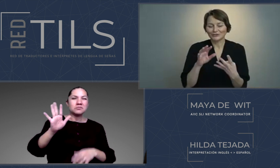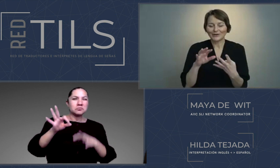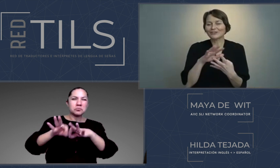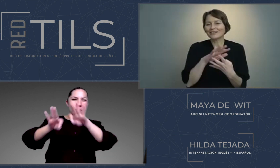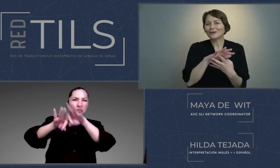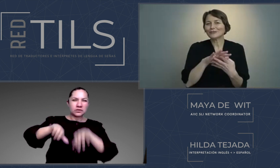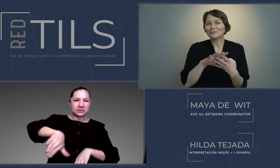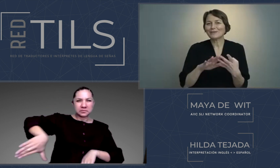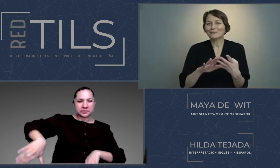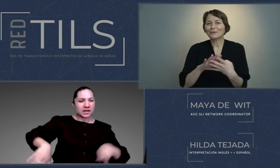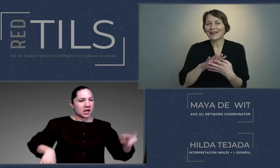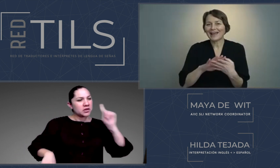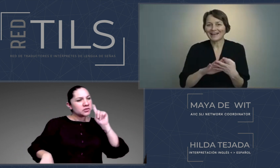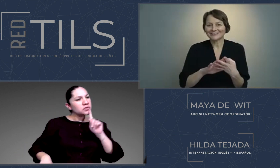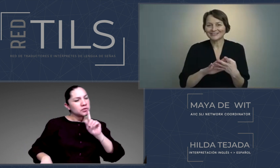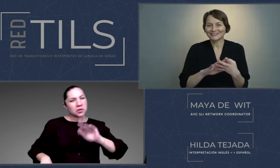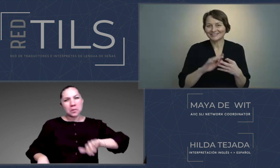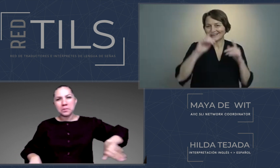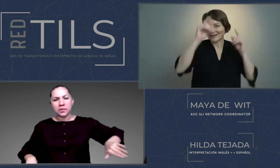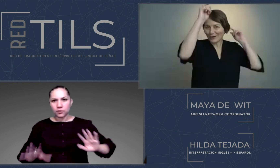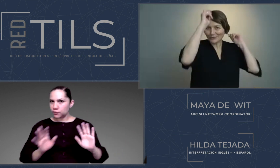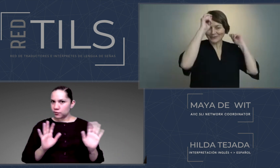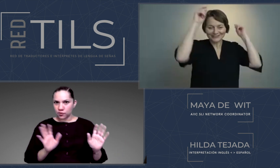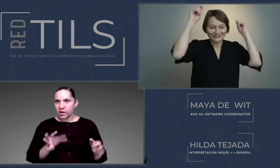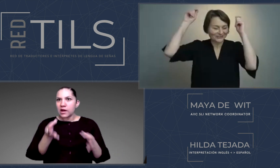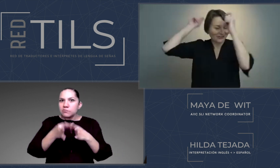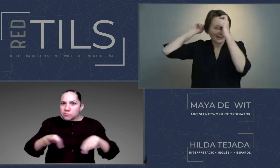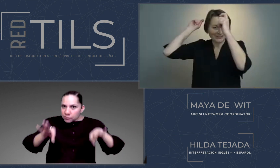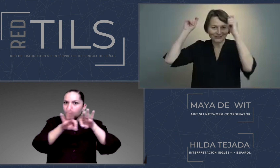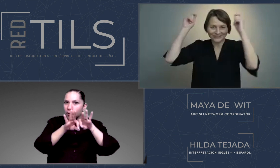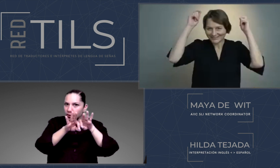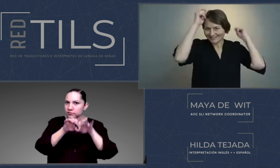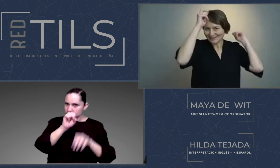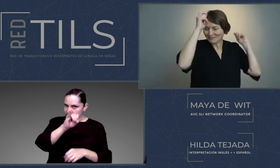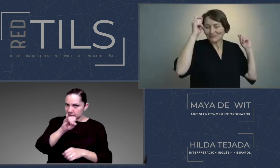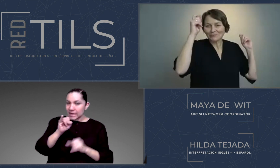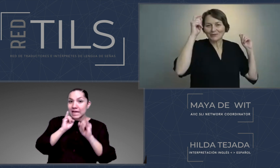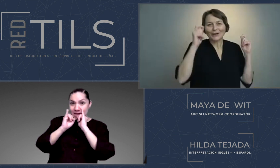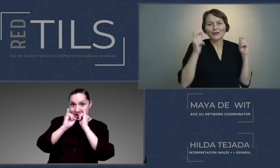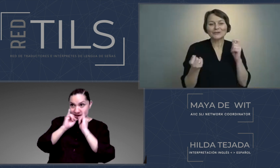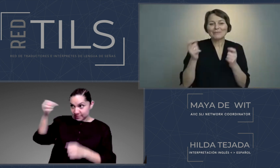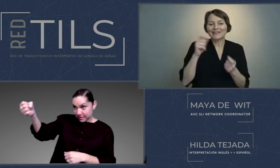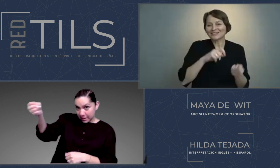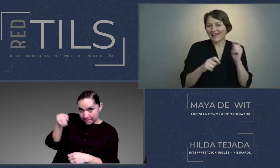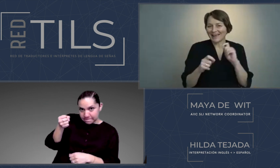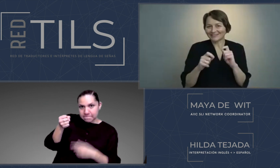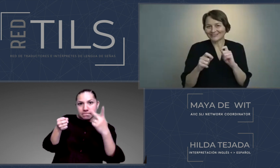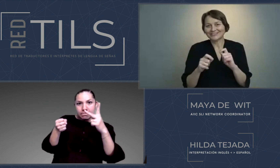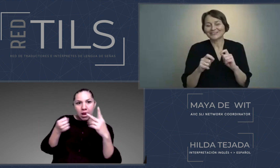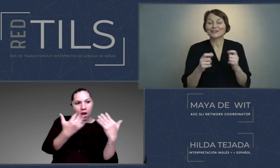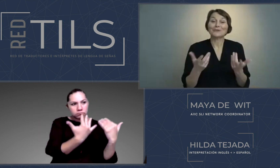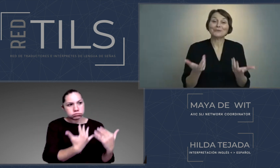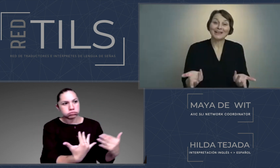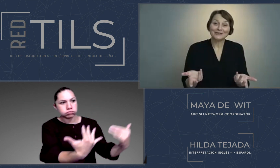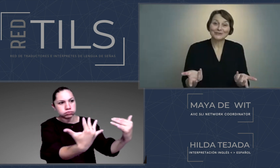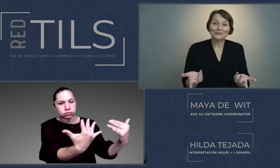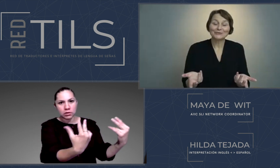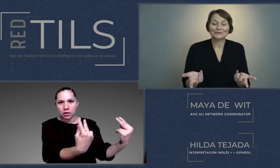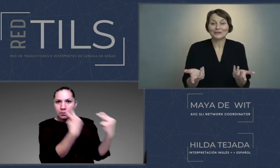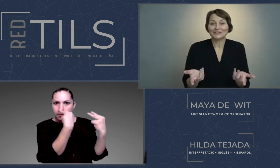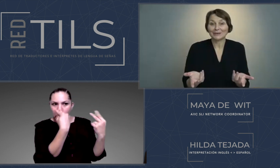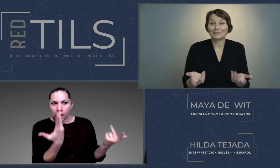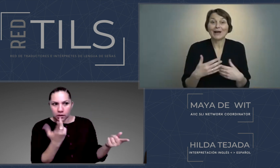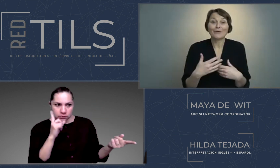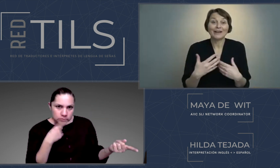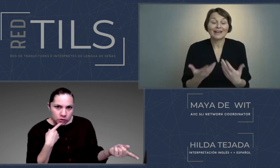a quién le estamos ofreciendo el servicio. Y bueno, pues esos son los 4 sombreros que siempre me estoy cambiando, pero también